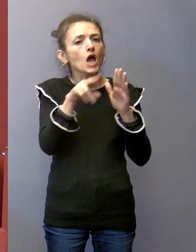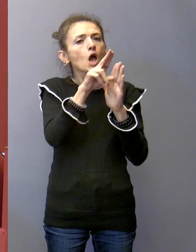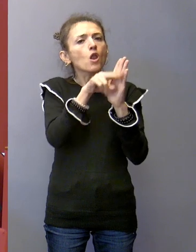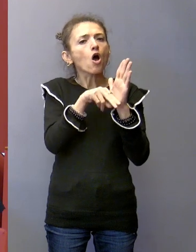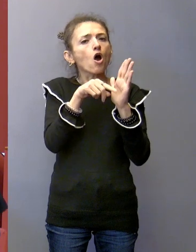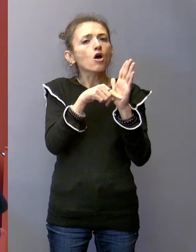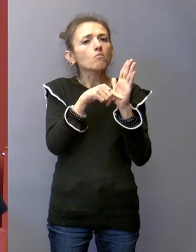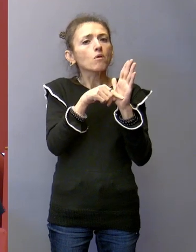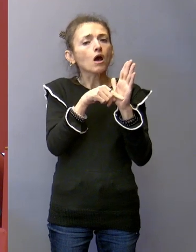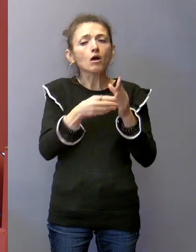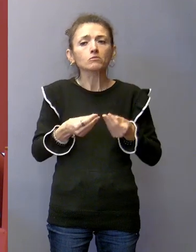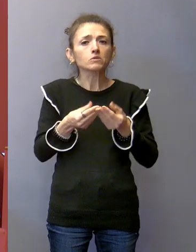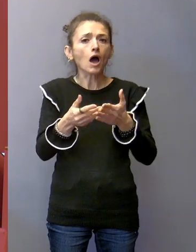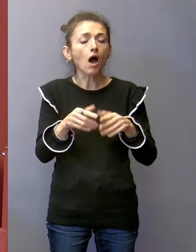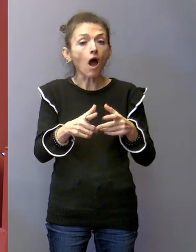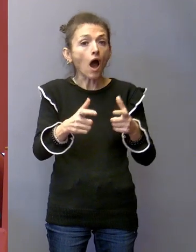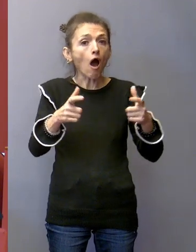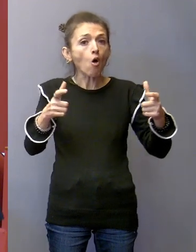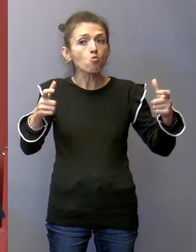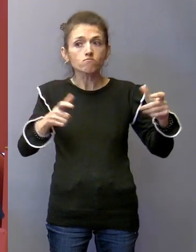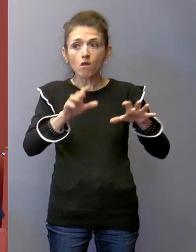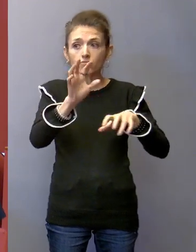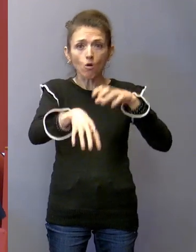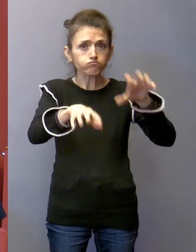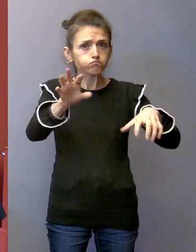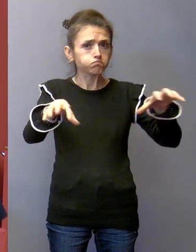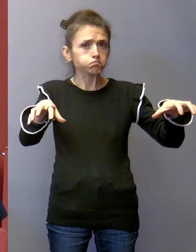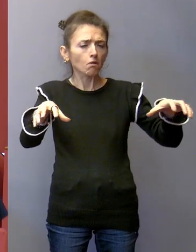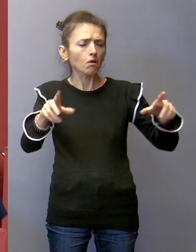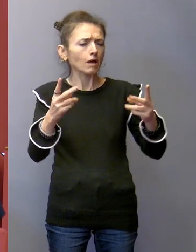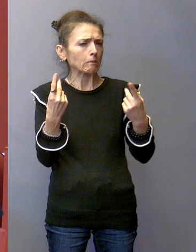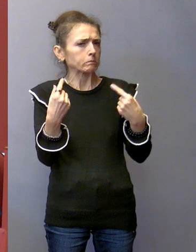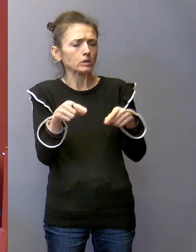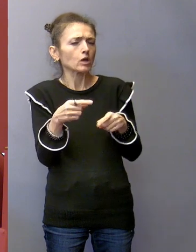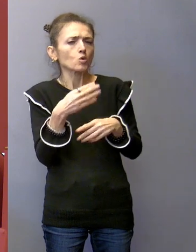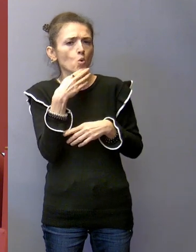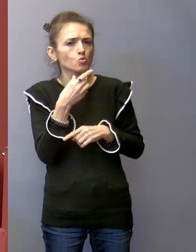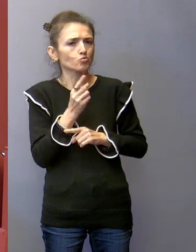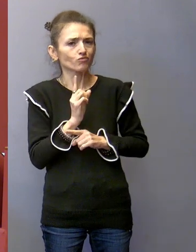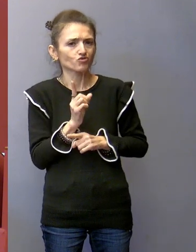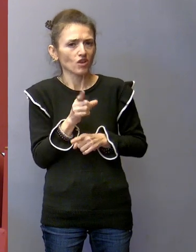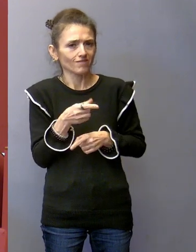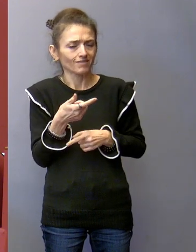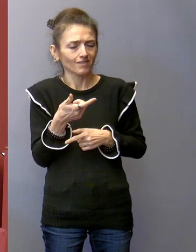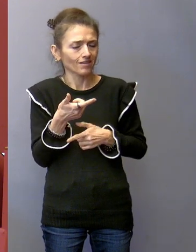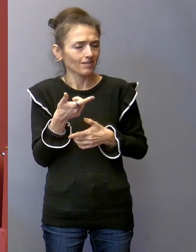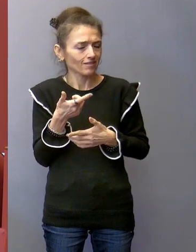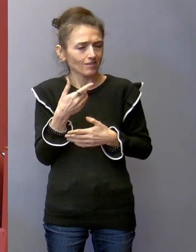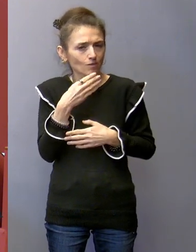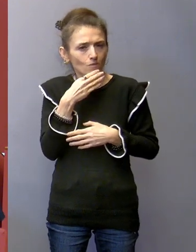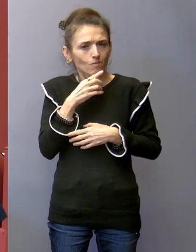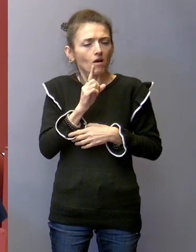comporta alcun incrementi insediativo Sappiamo benissimo che non è una giustificazione sufficiente Non è una motivazione sufficiente